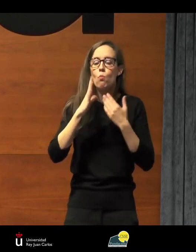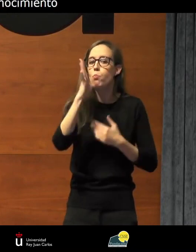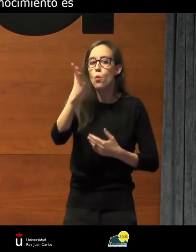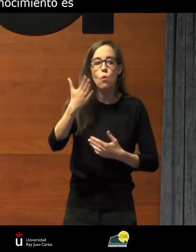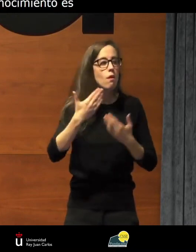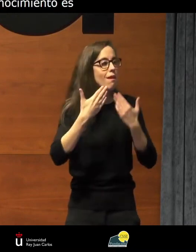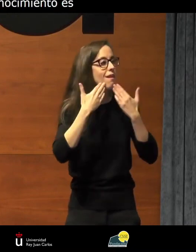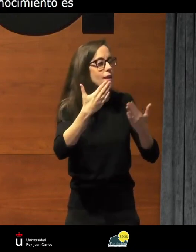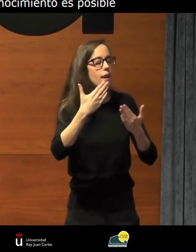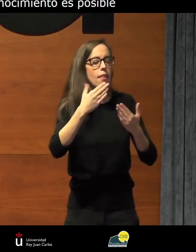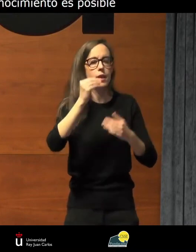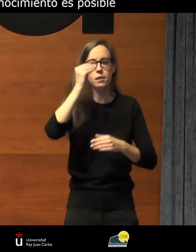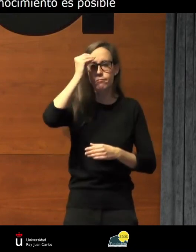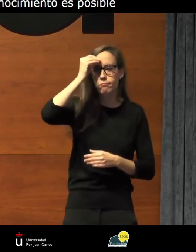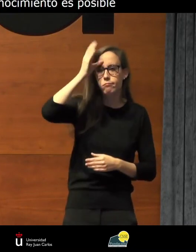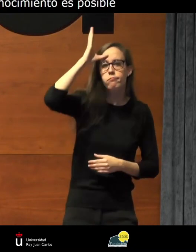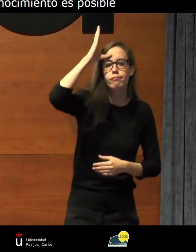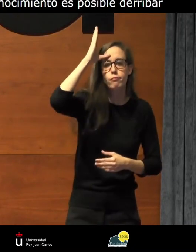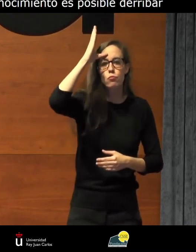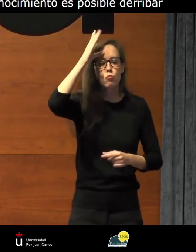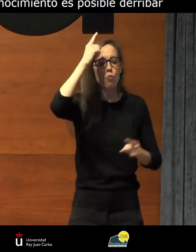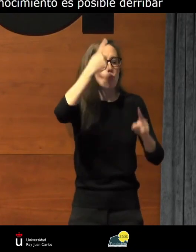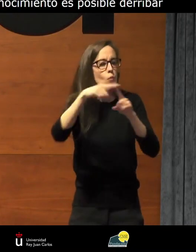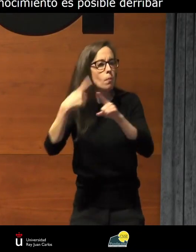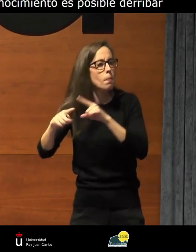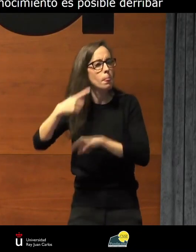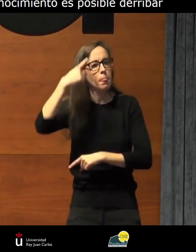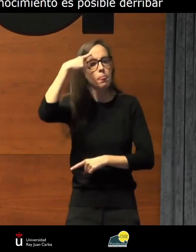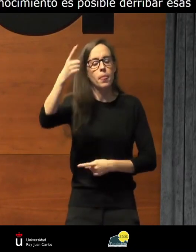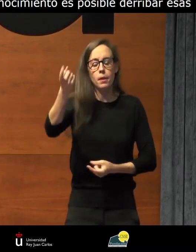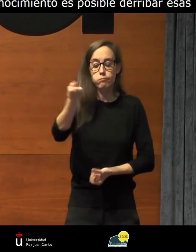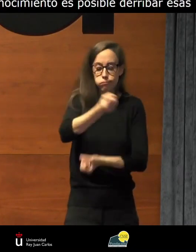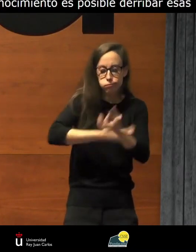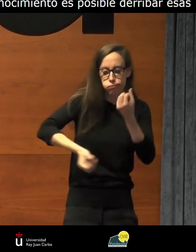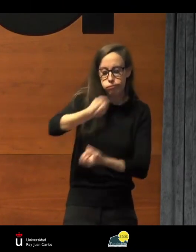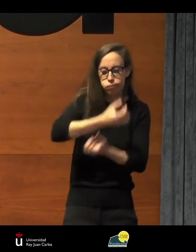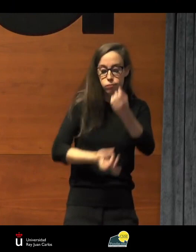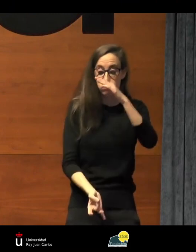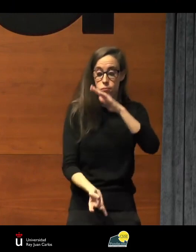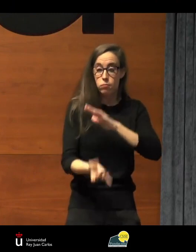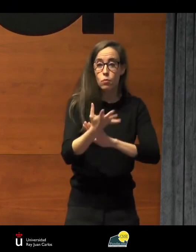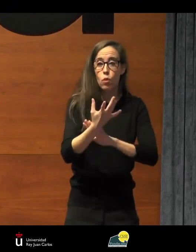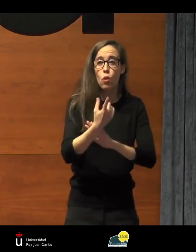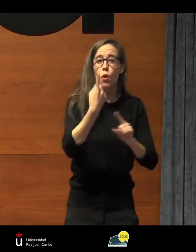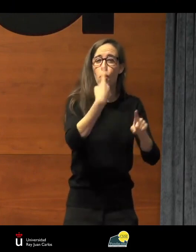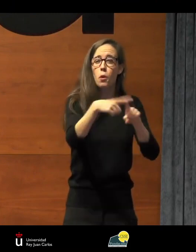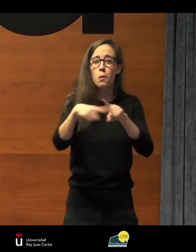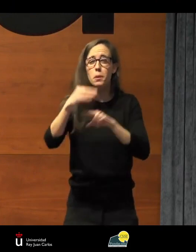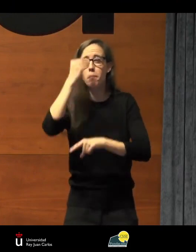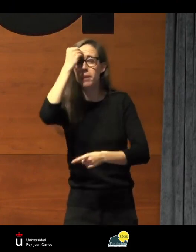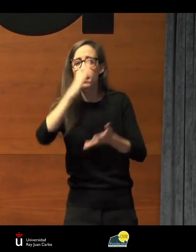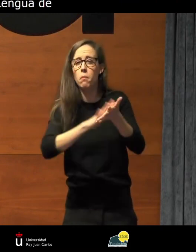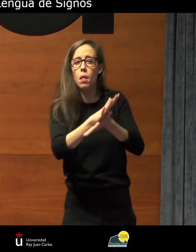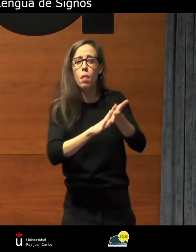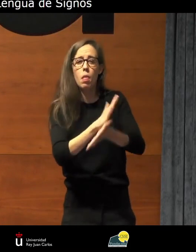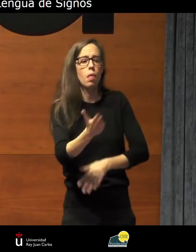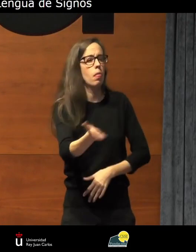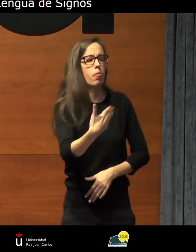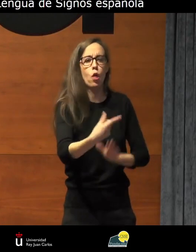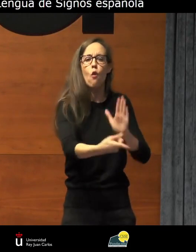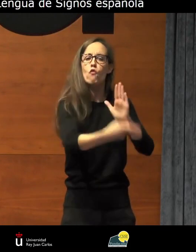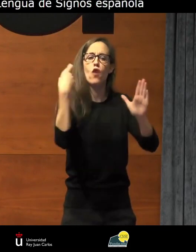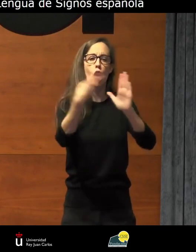posible derribar esas creencias que restan valor a la lengua de signos